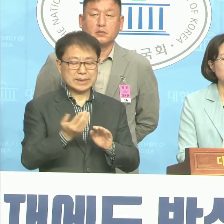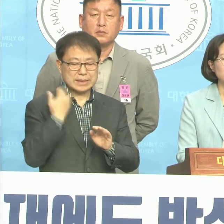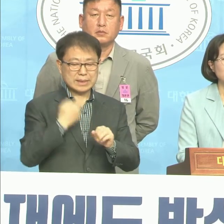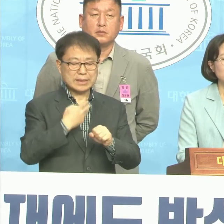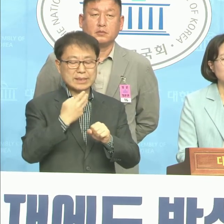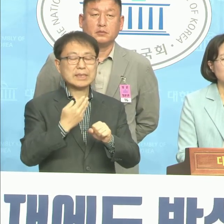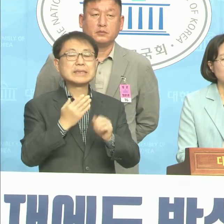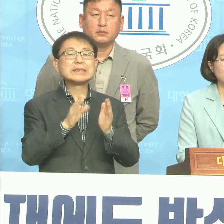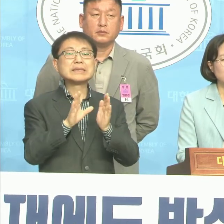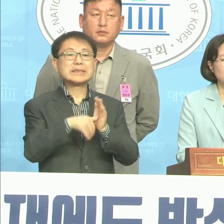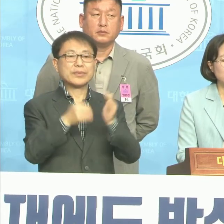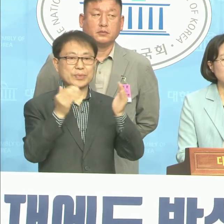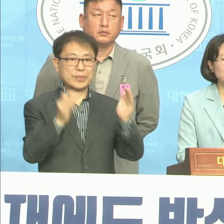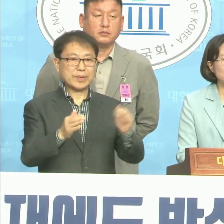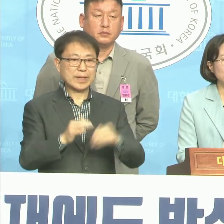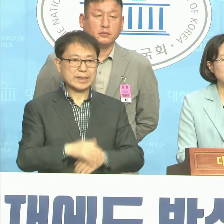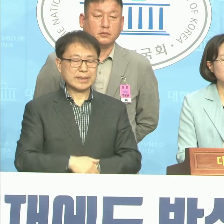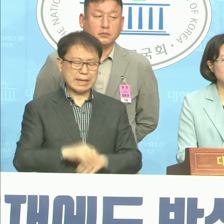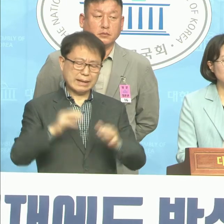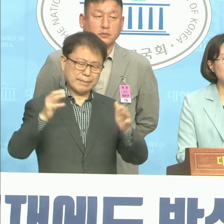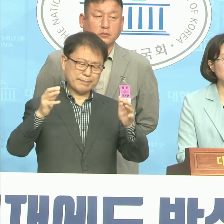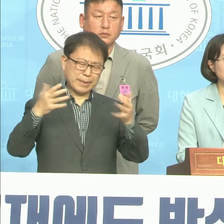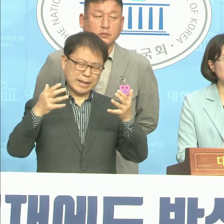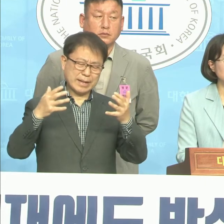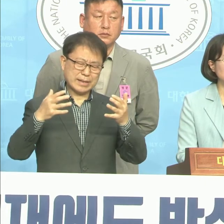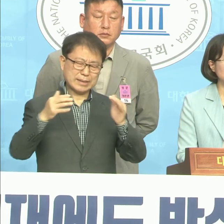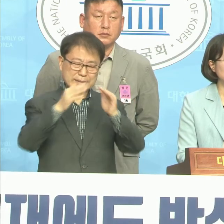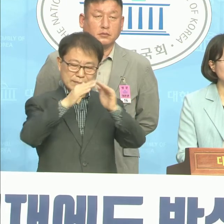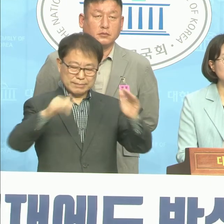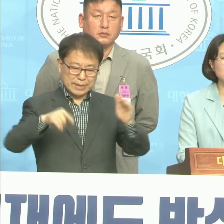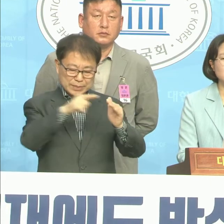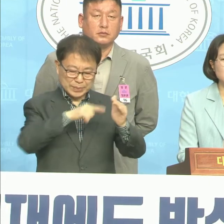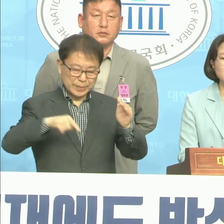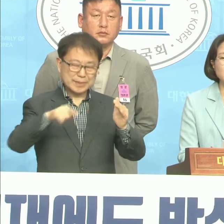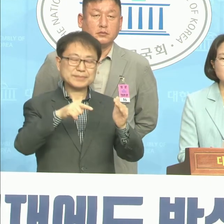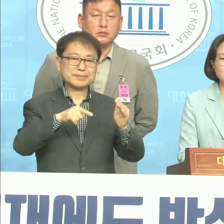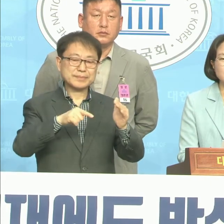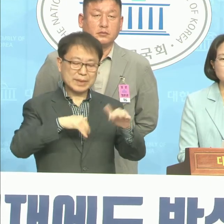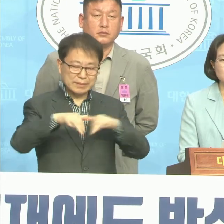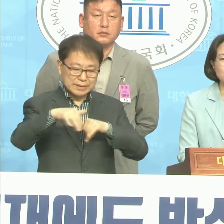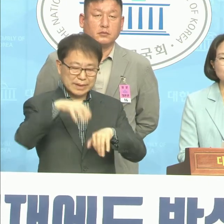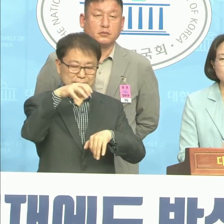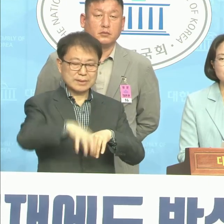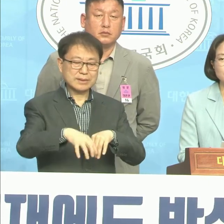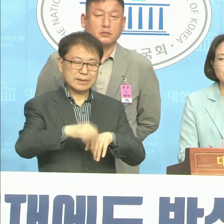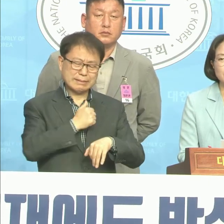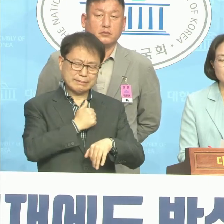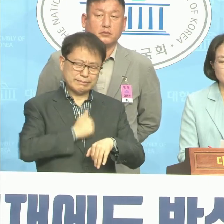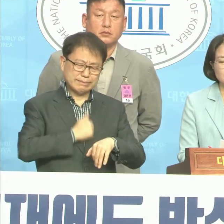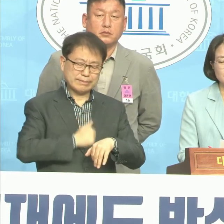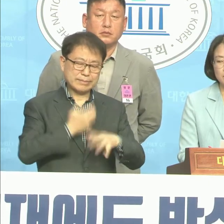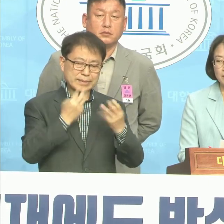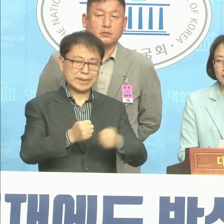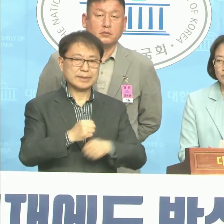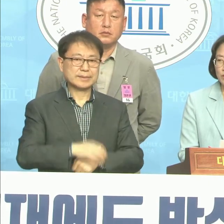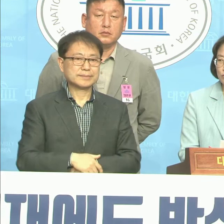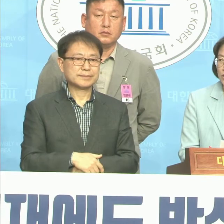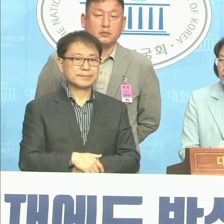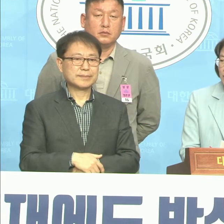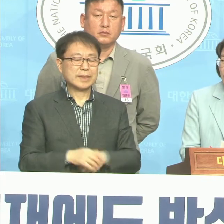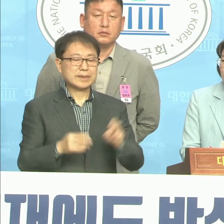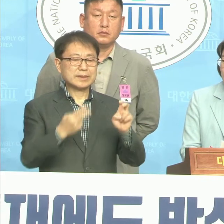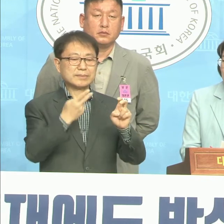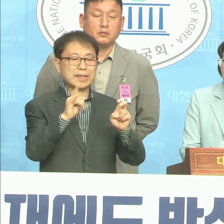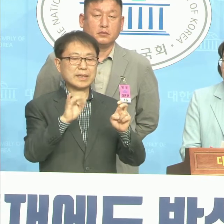동안 비바람이 몰아치는 천막에서 그리고 거기 거리에서 버텨 주셨습니다 그러나 20대